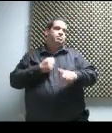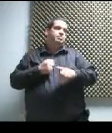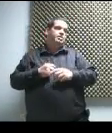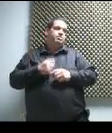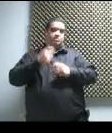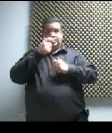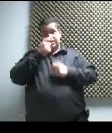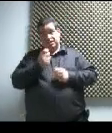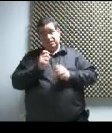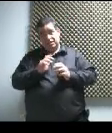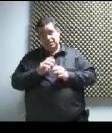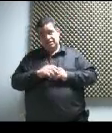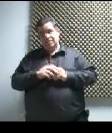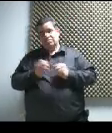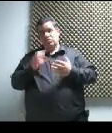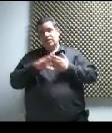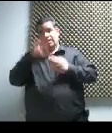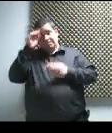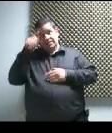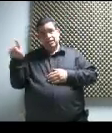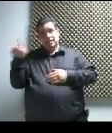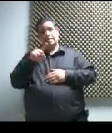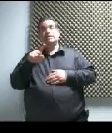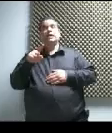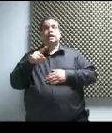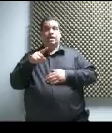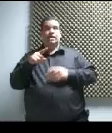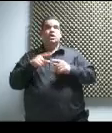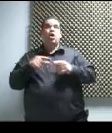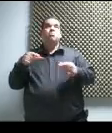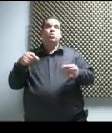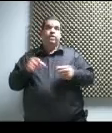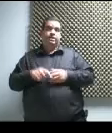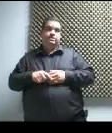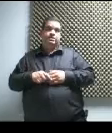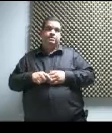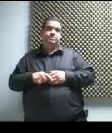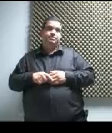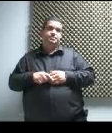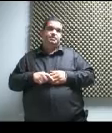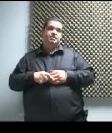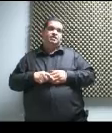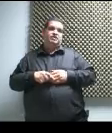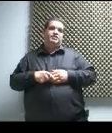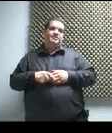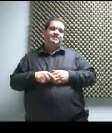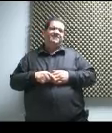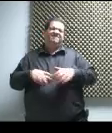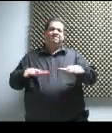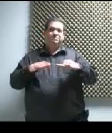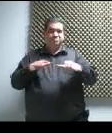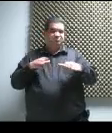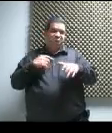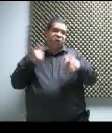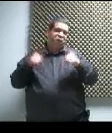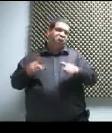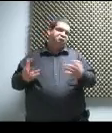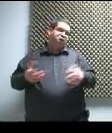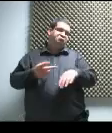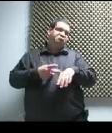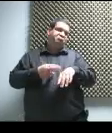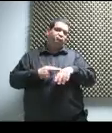Eso es muy interesante. Bueno, mucho hay que aprender de los japoneses. No, y en esto de los terremotos también, porque estamos como que no, eso no viene para acá. No,